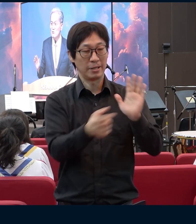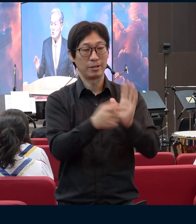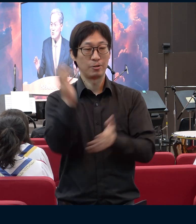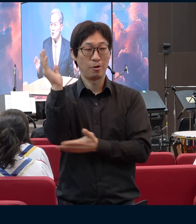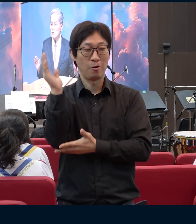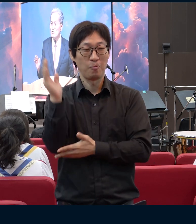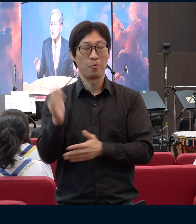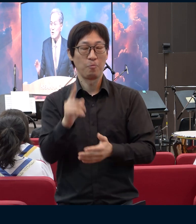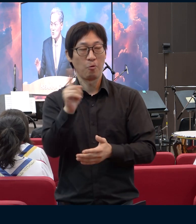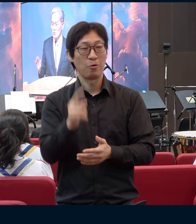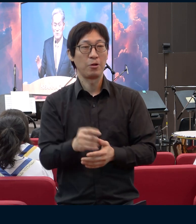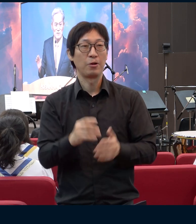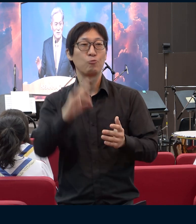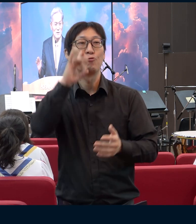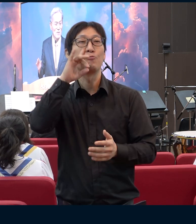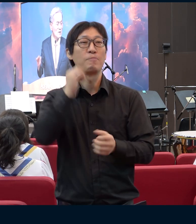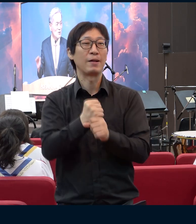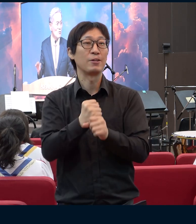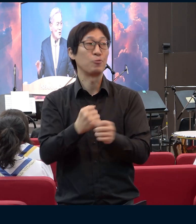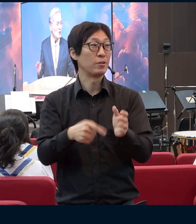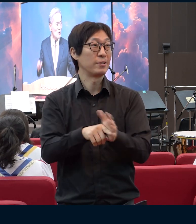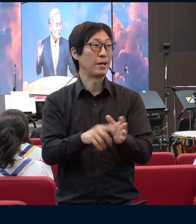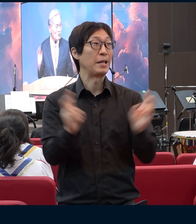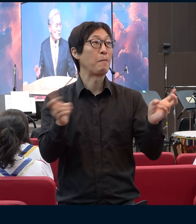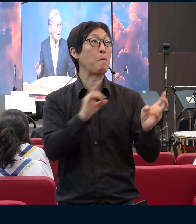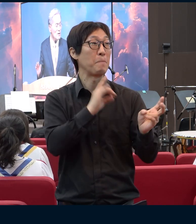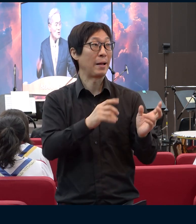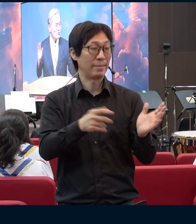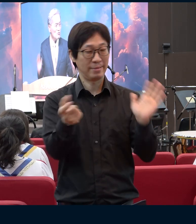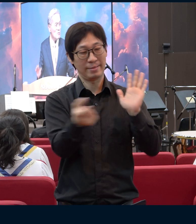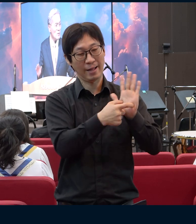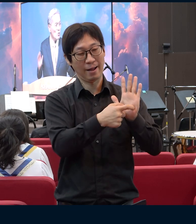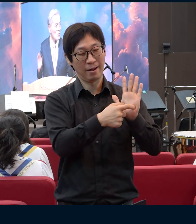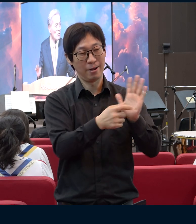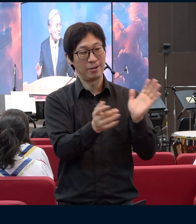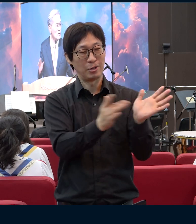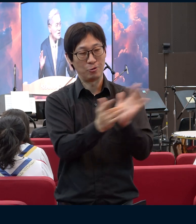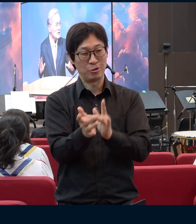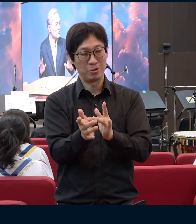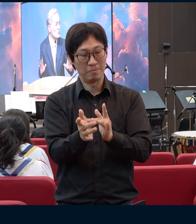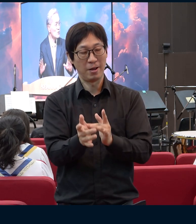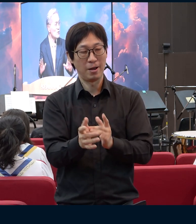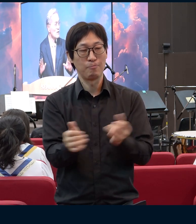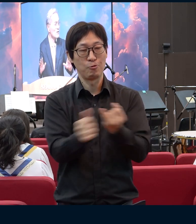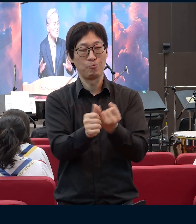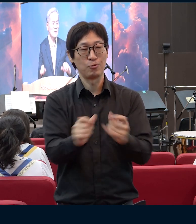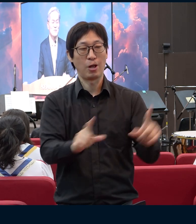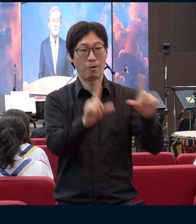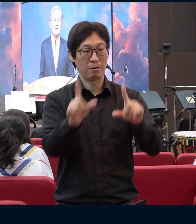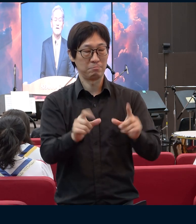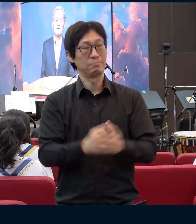우리의 궁금증을 유발하려고. 말 그대로 뭐예요? 궁금해? 궁금하면 500원. 딱 그거죠, 그렇죠?